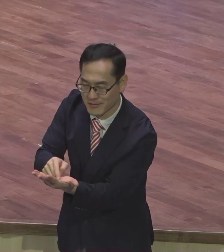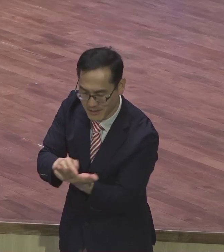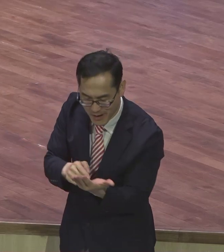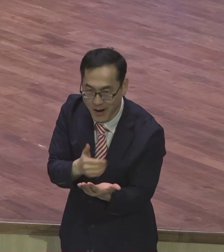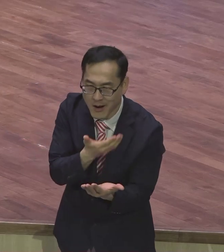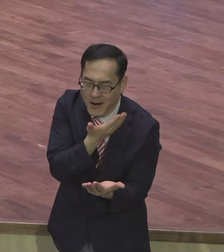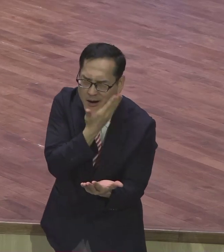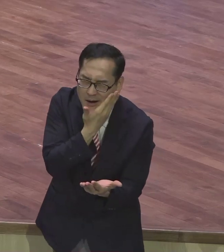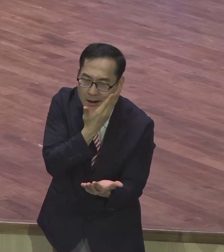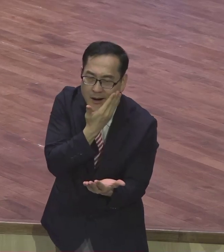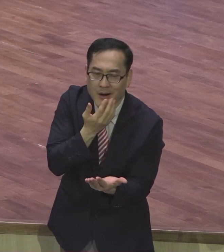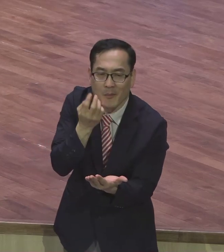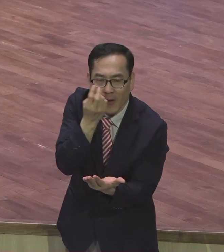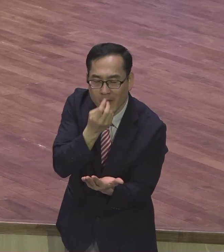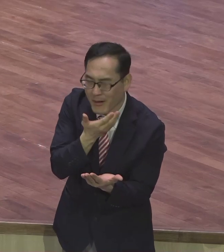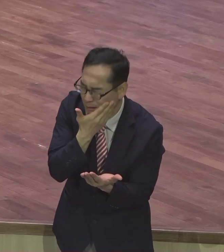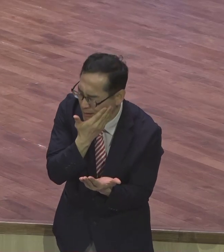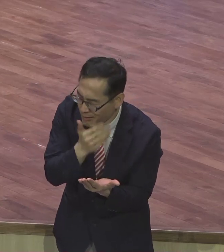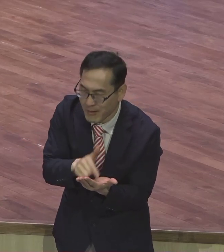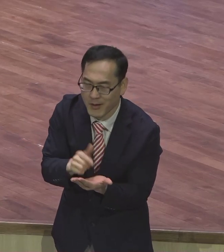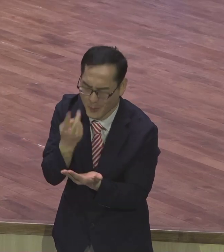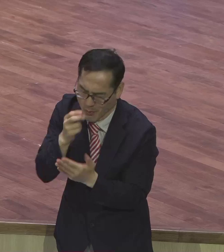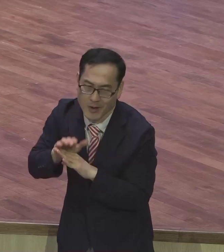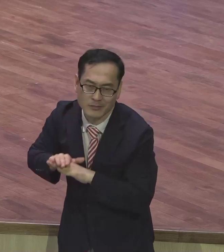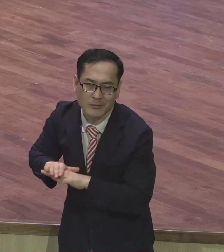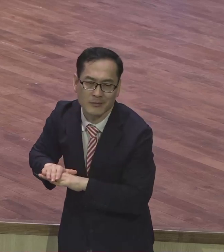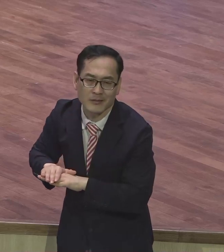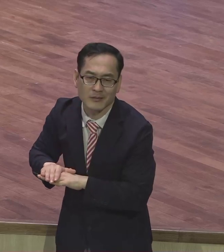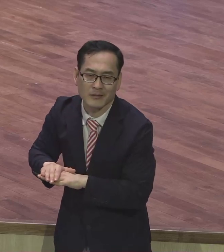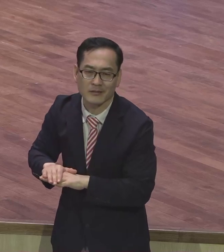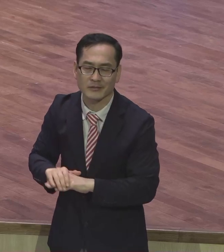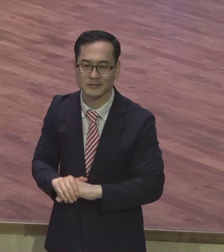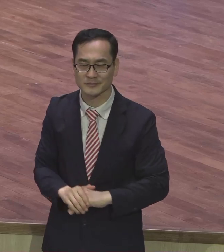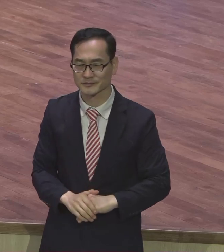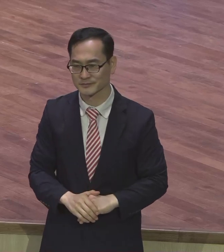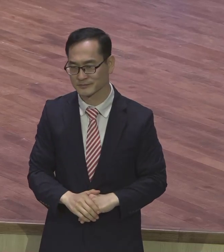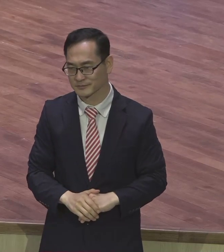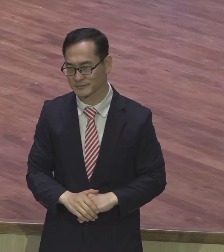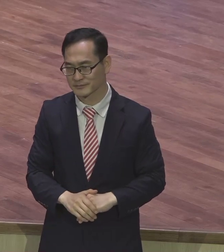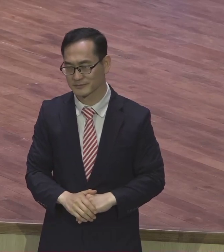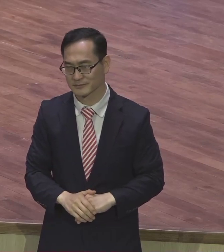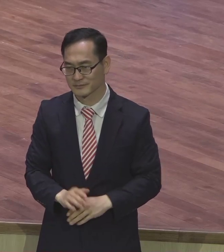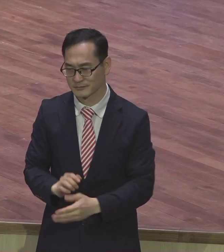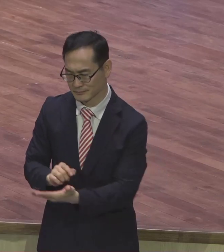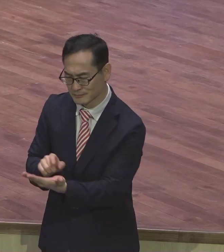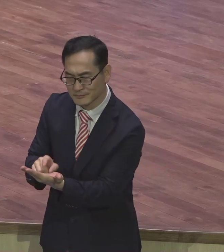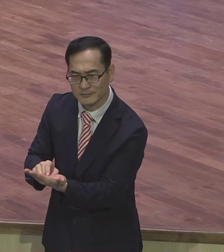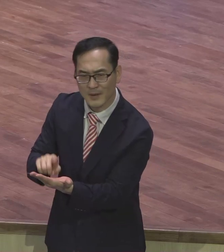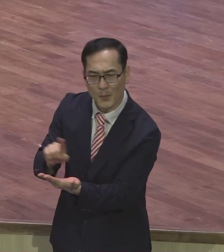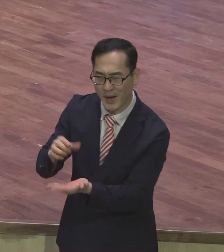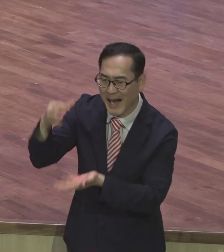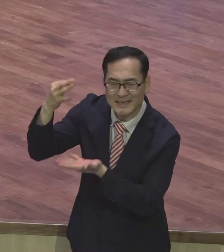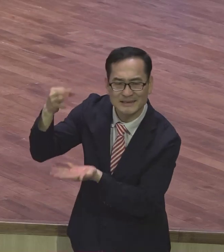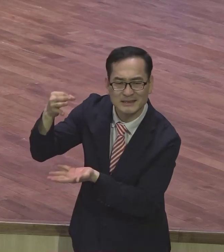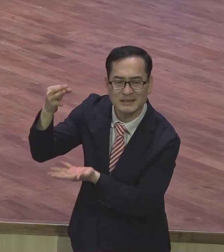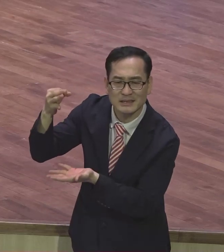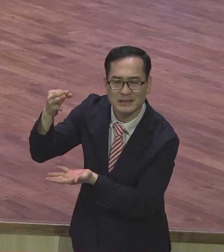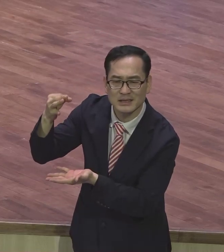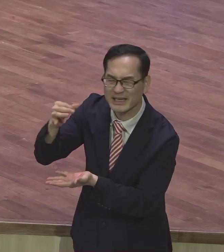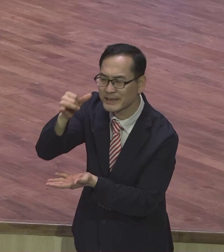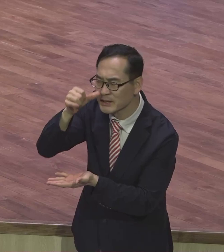보호하고 그렇게 가지고 오시는데 이 우리 집에 과보가 얼마나 가치가 있나